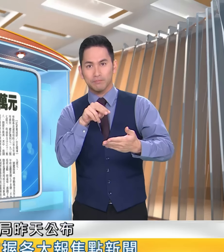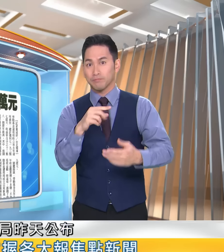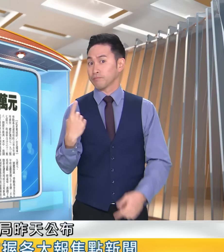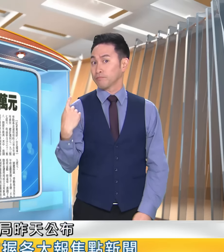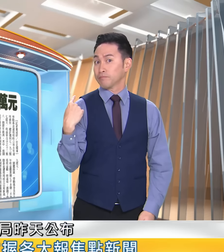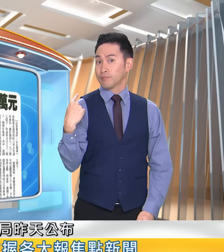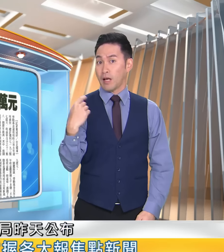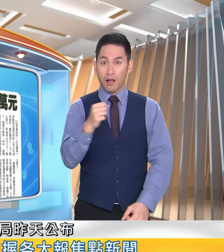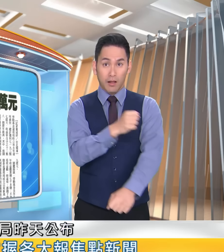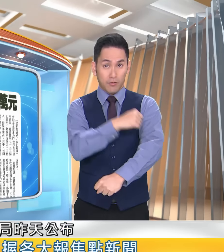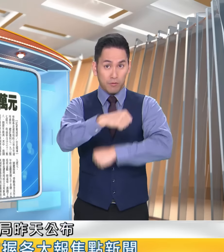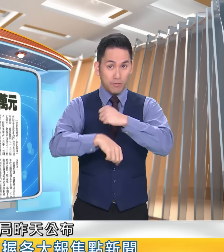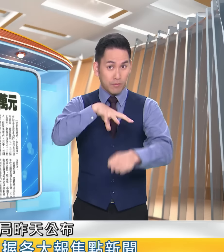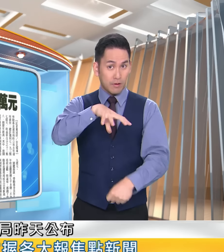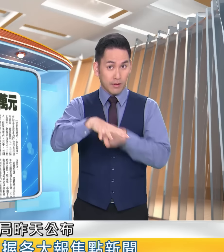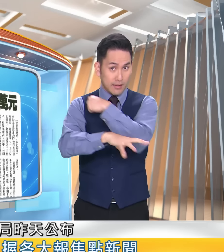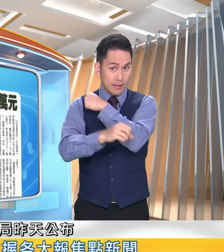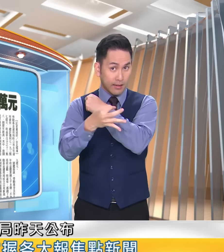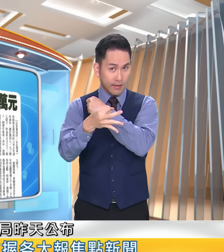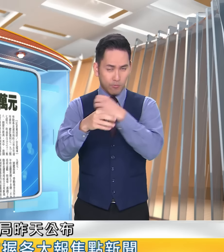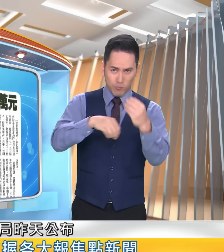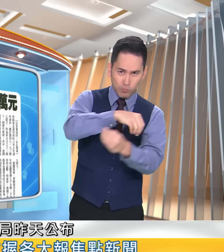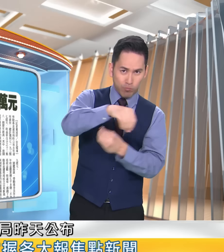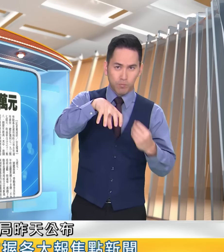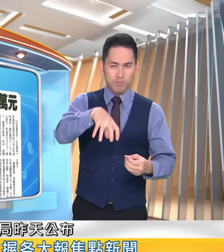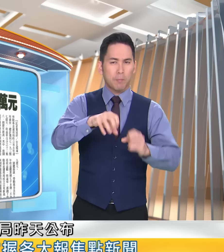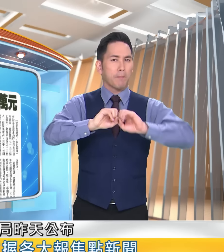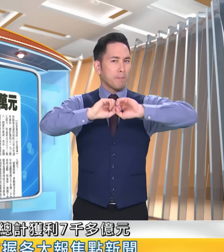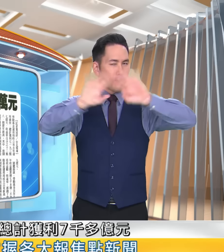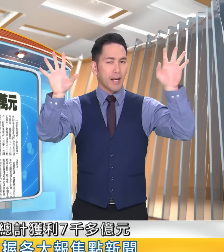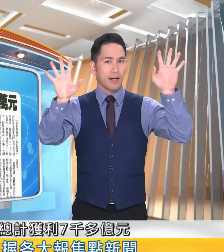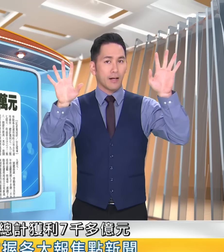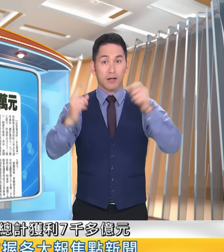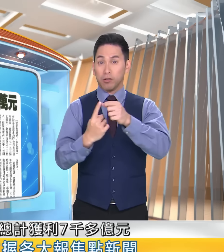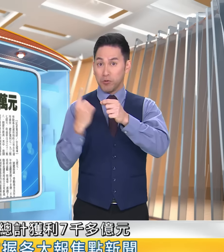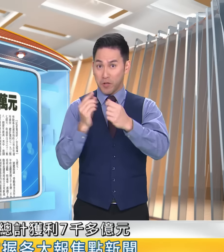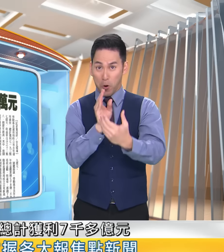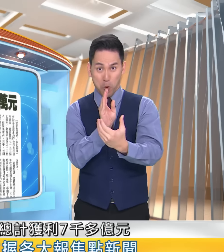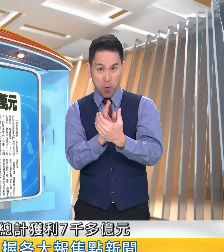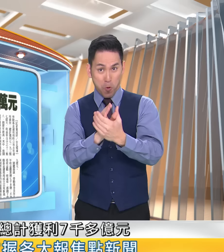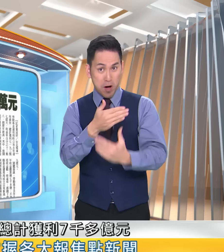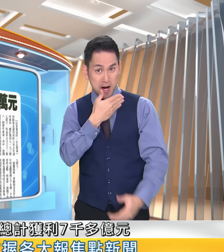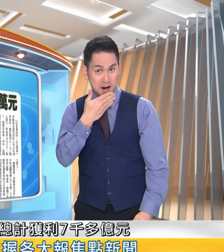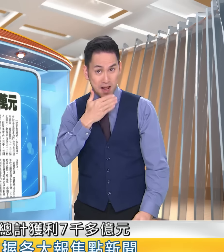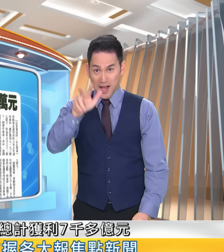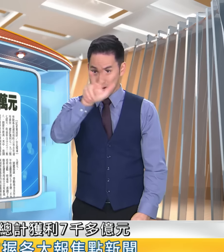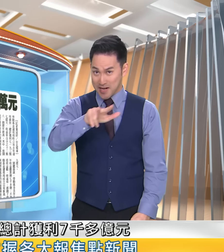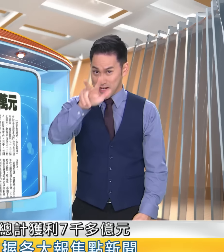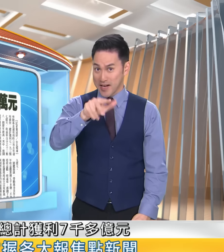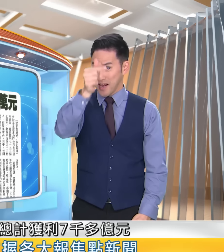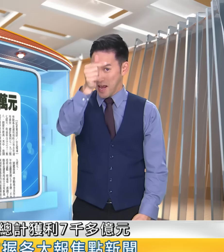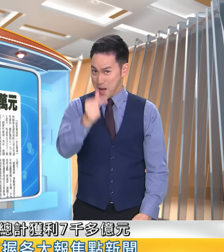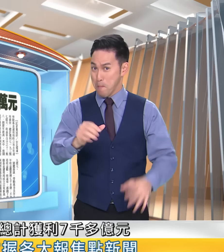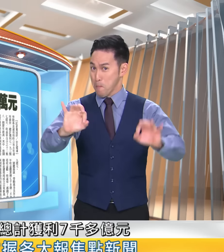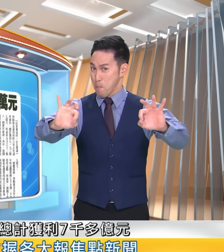基金运用局昨天公布，去年劳动基金总计获利